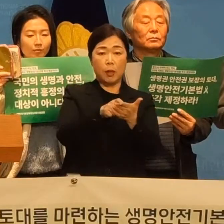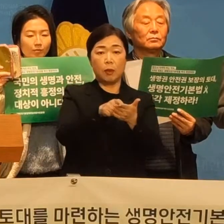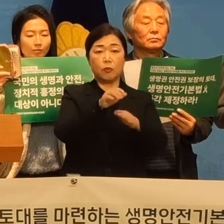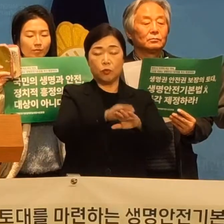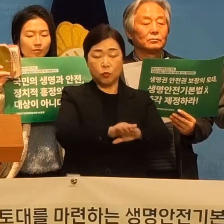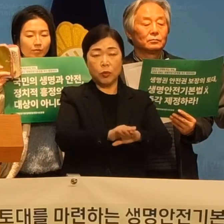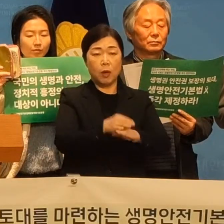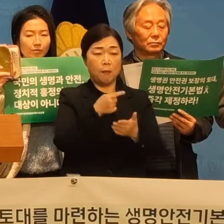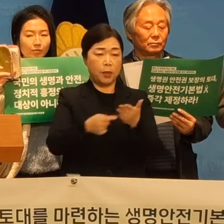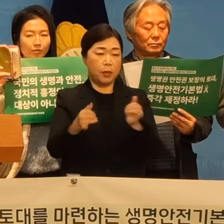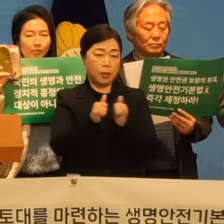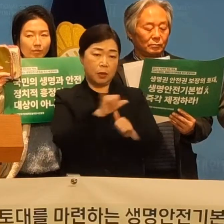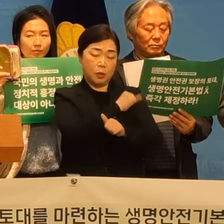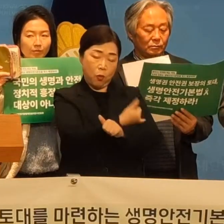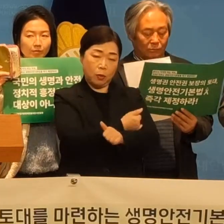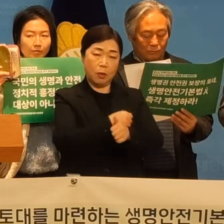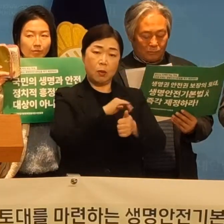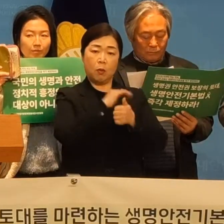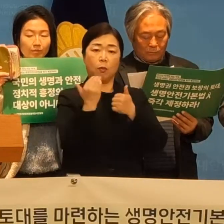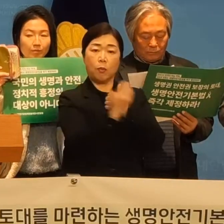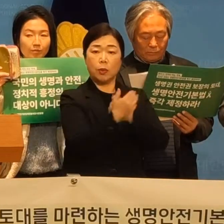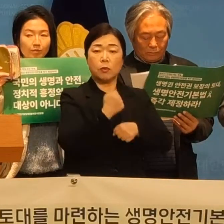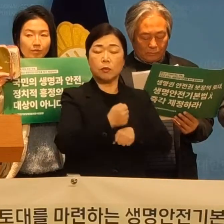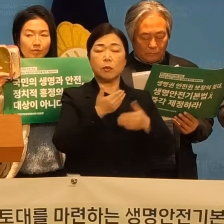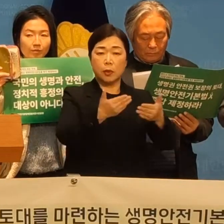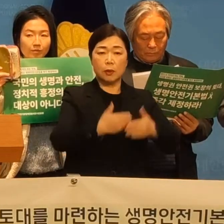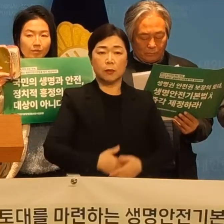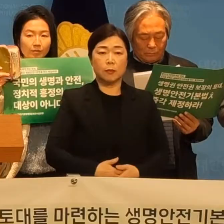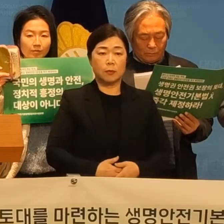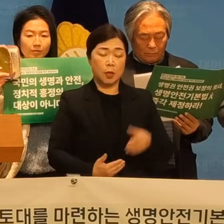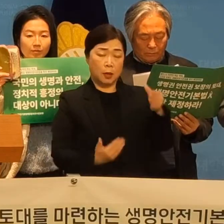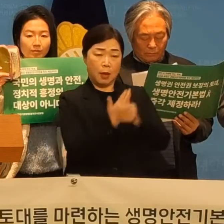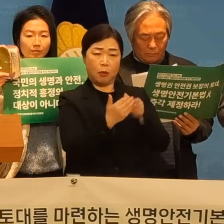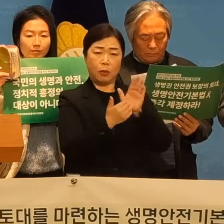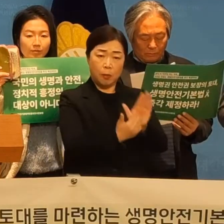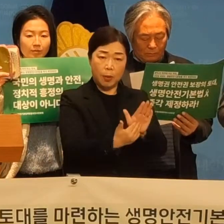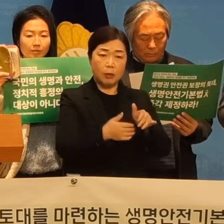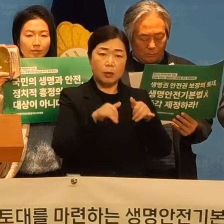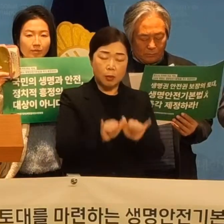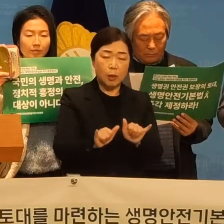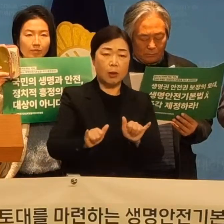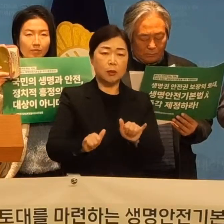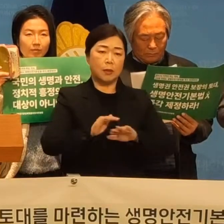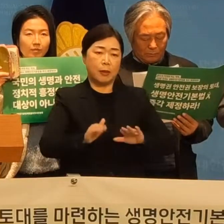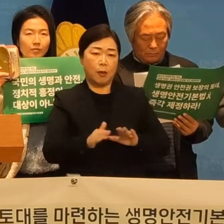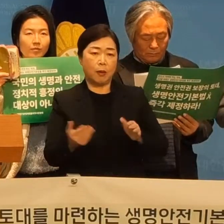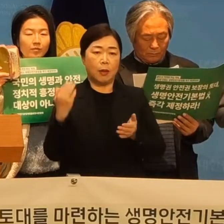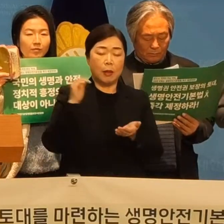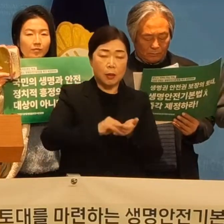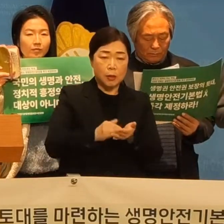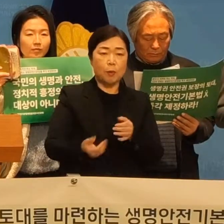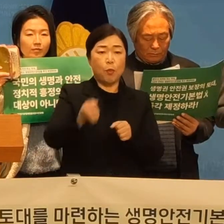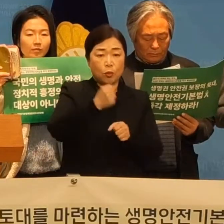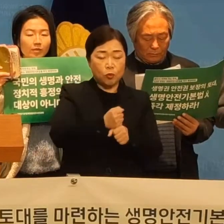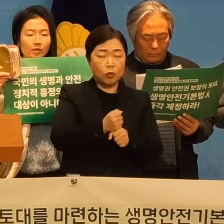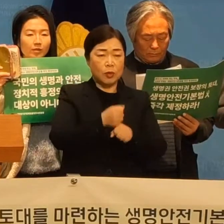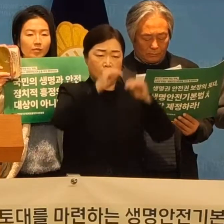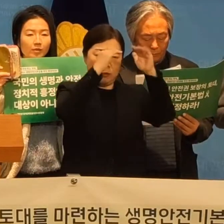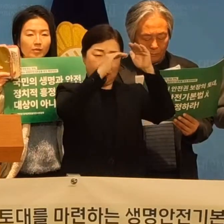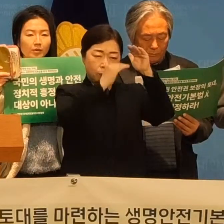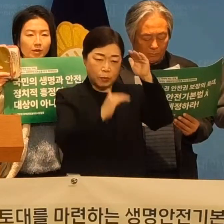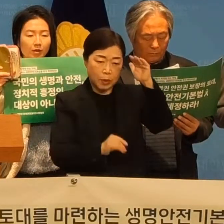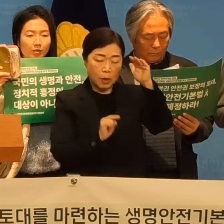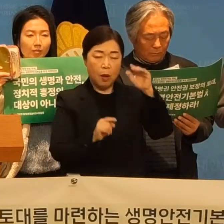피해자의 인권 및 권리를 보장하며 안전사고의 예방, 대비, 대응, 복구 전 과정에서의